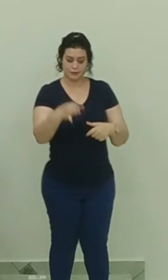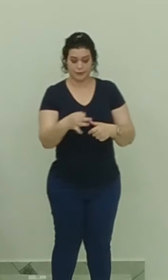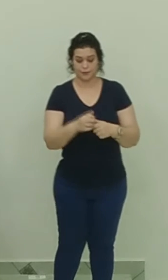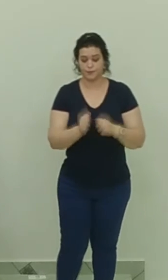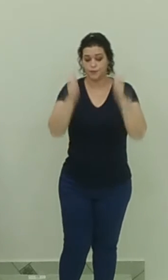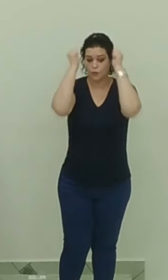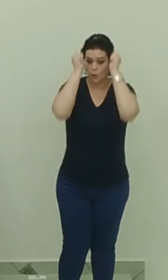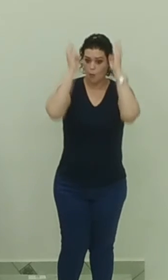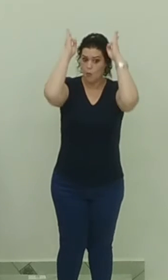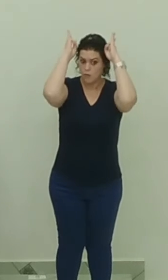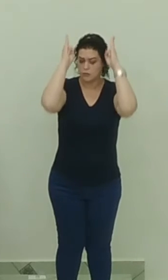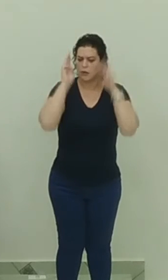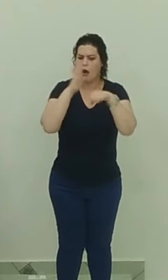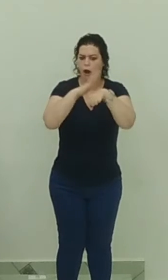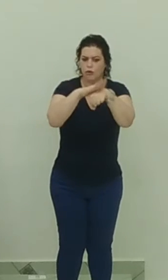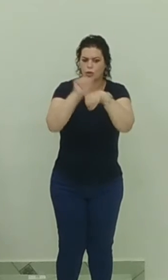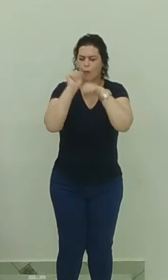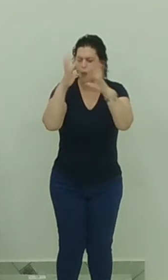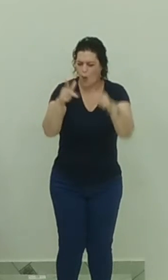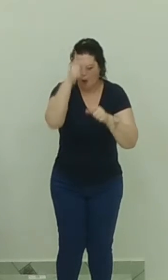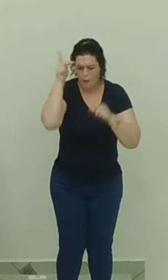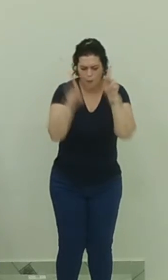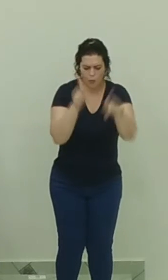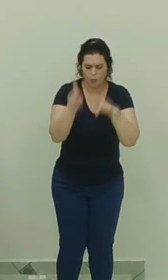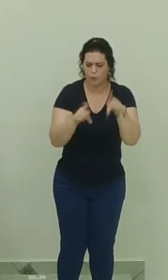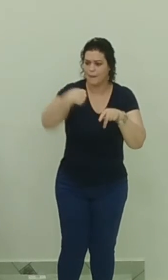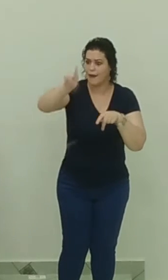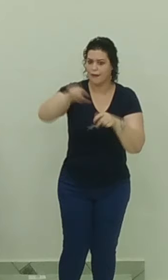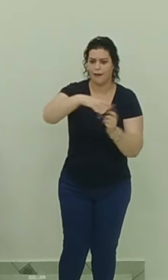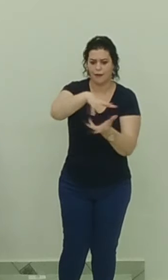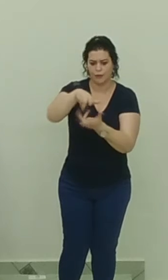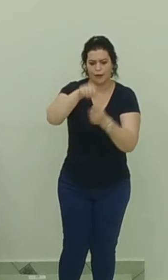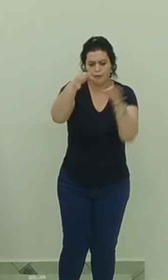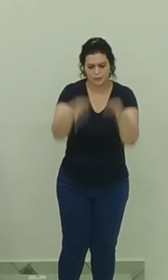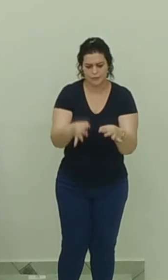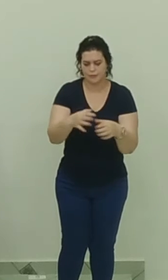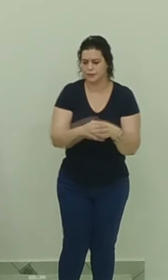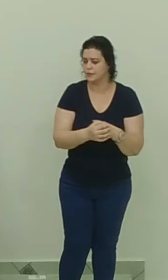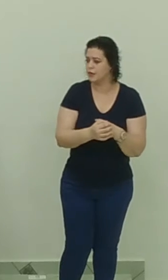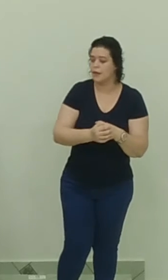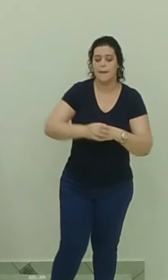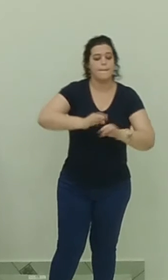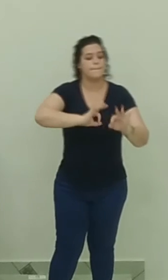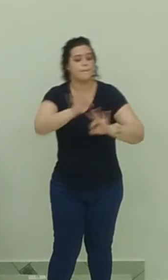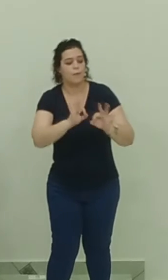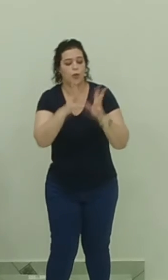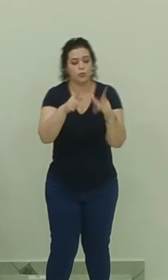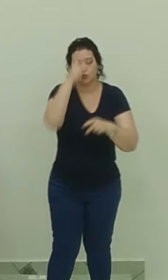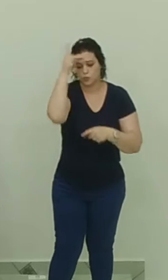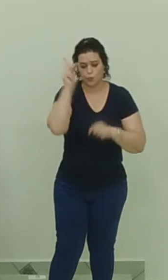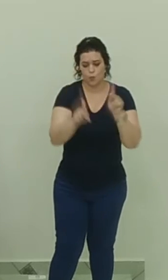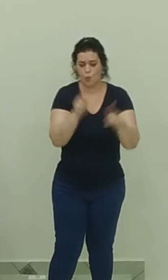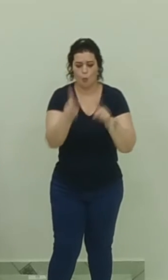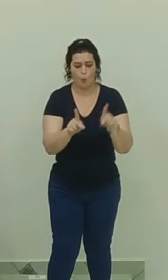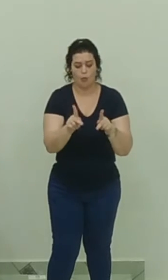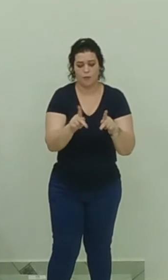Moisés chama o povo para ir à terra e prepara o povo para ir à terra.